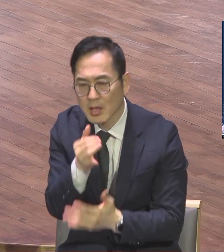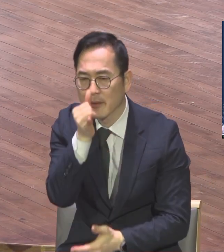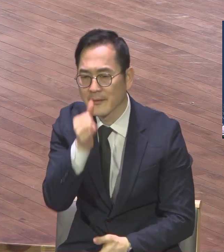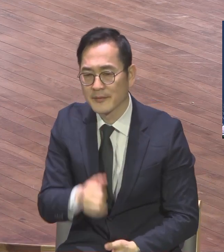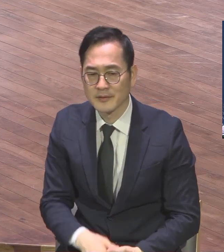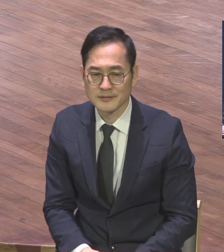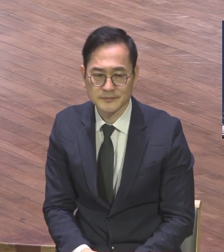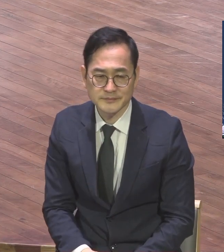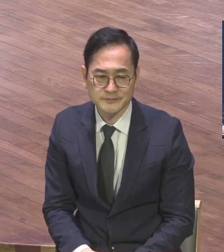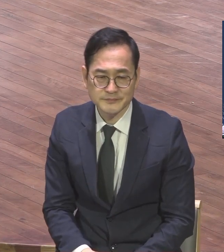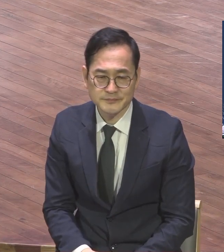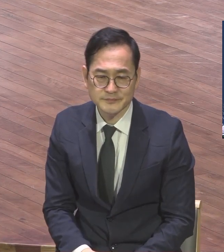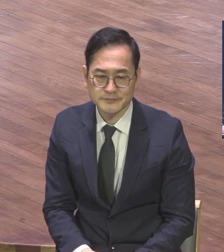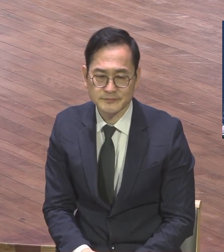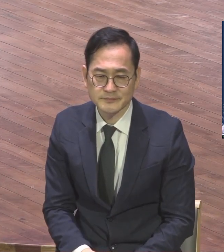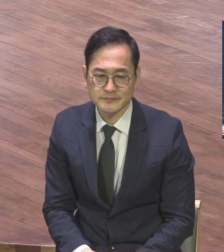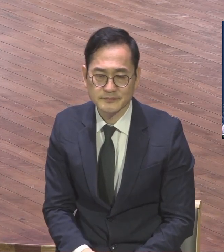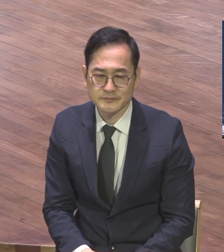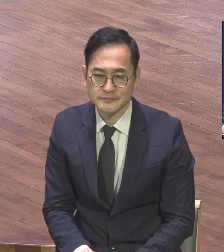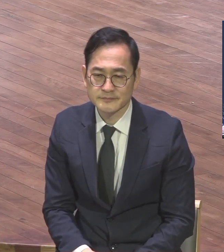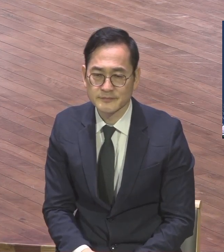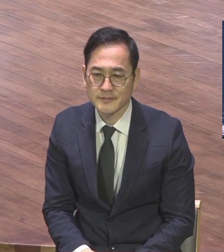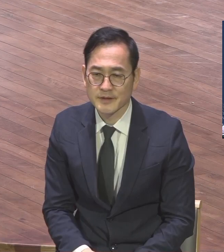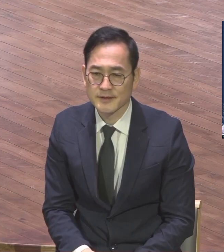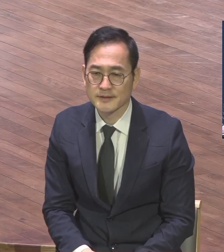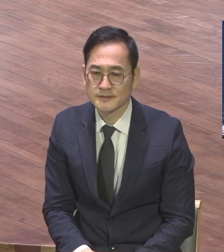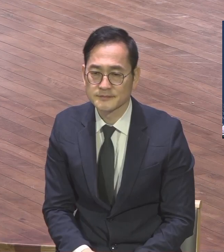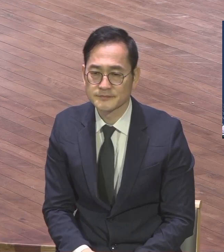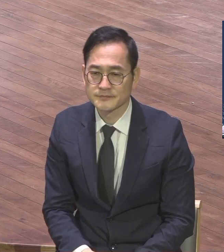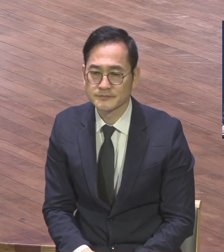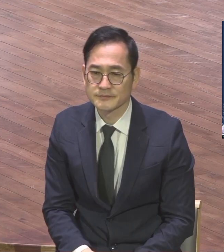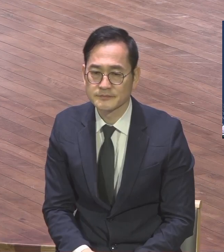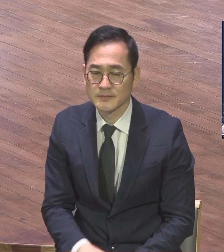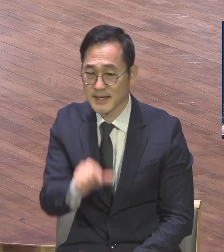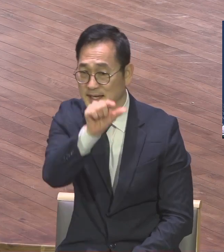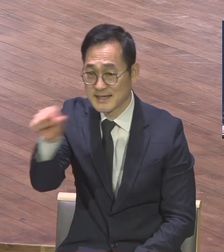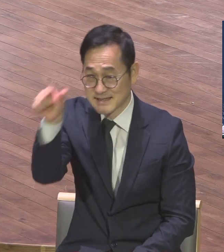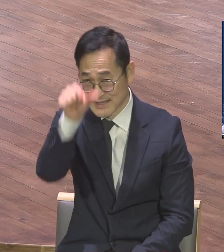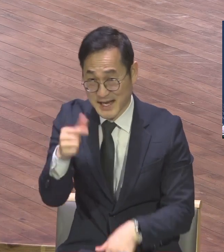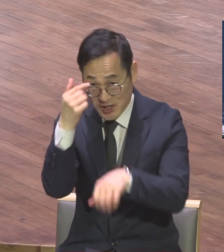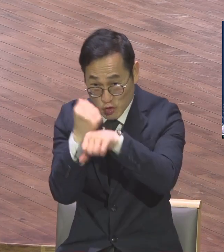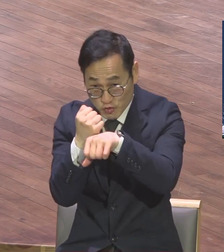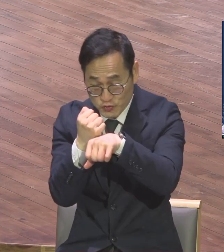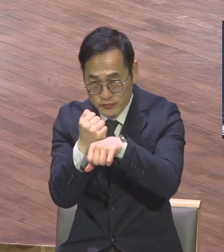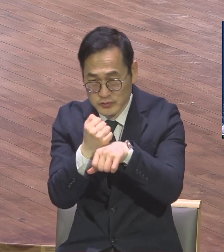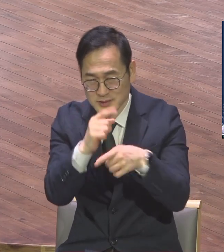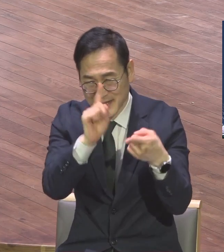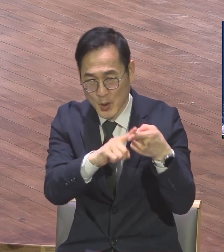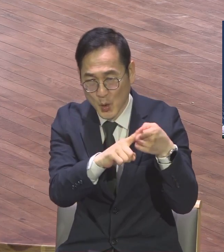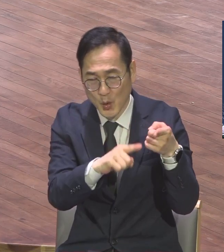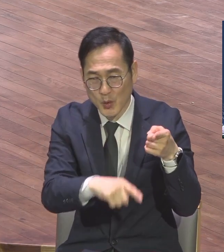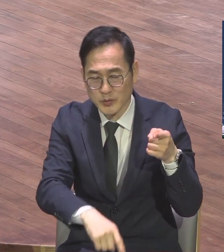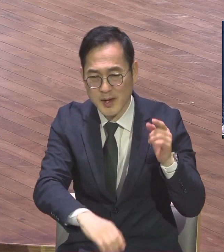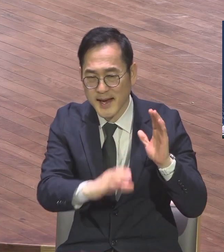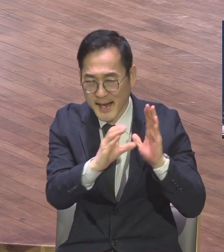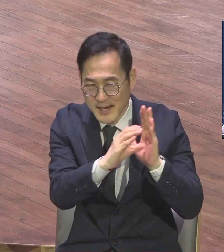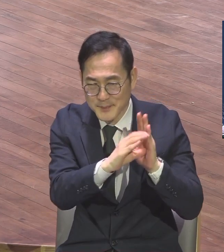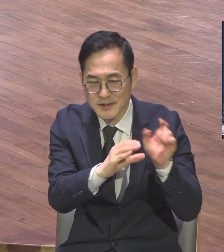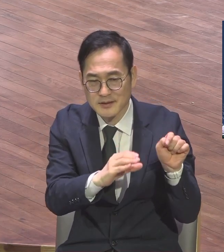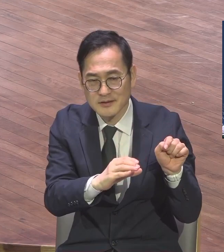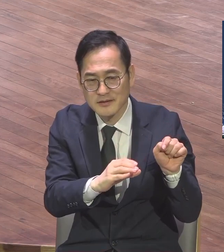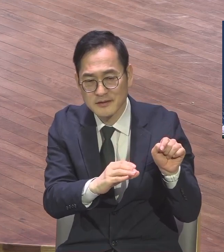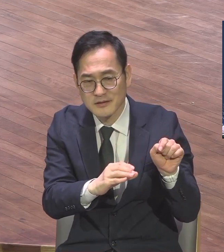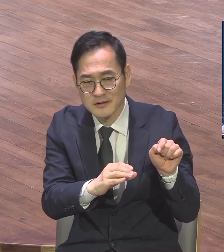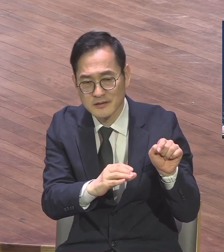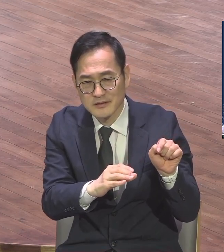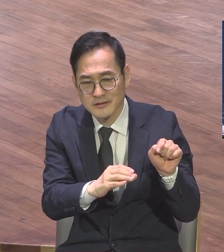철저한 정통신학과 계획주의 신학에 근거하면서 청교도적인 칼빈주의적인 계획주의